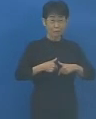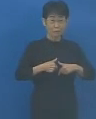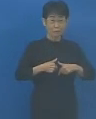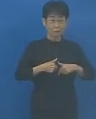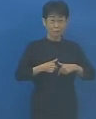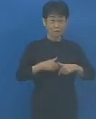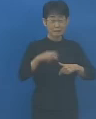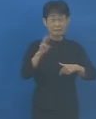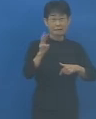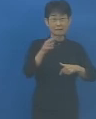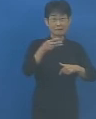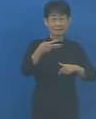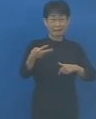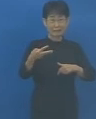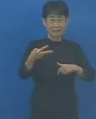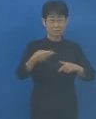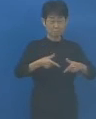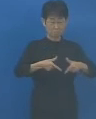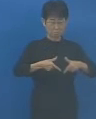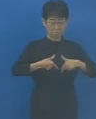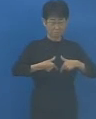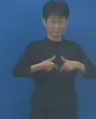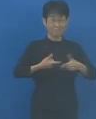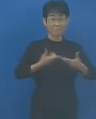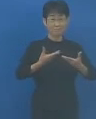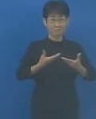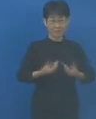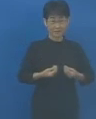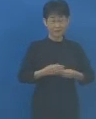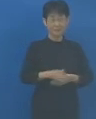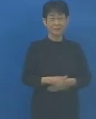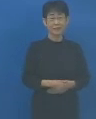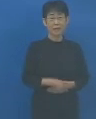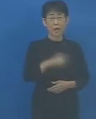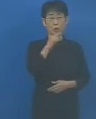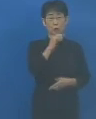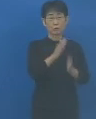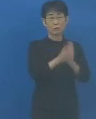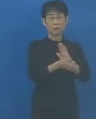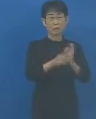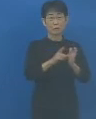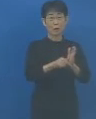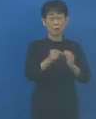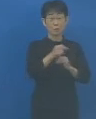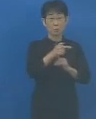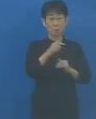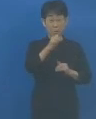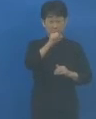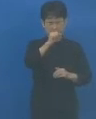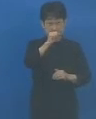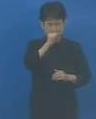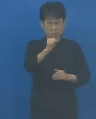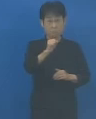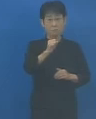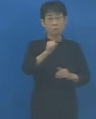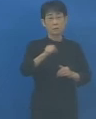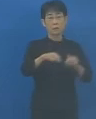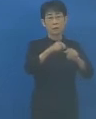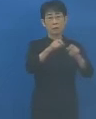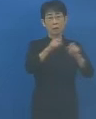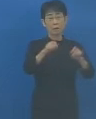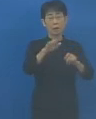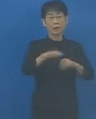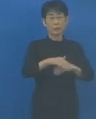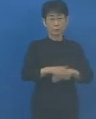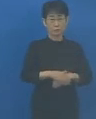ダル確定ということになりました。鳥取県としては快挙でございまして非常に県民の皆